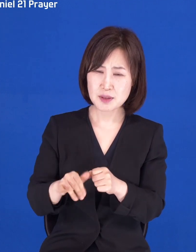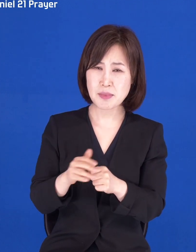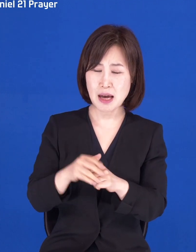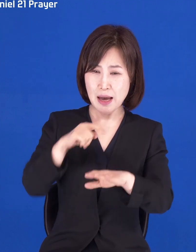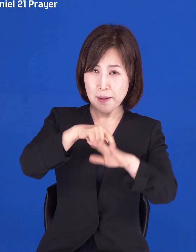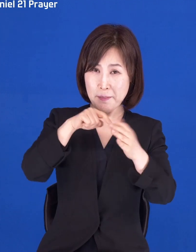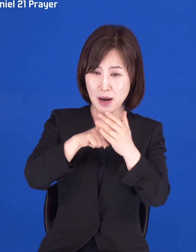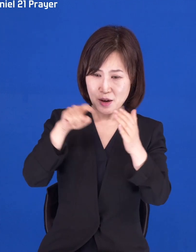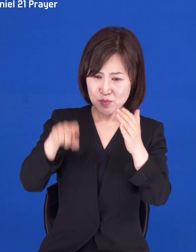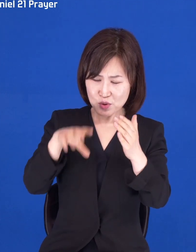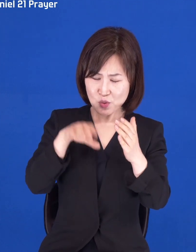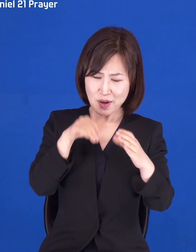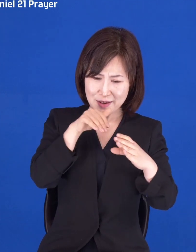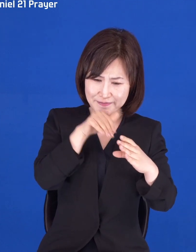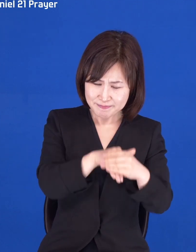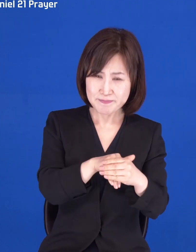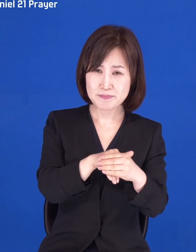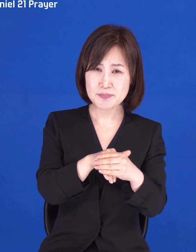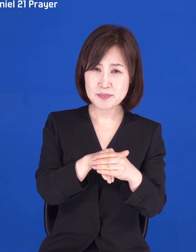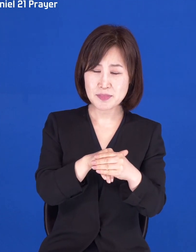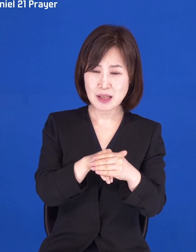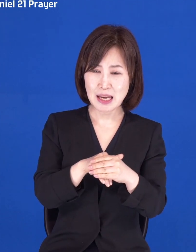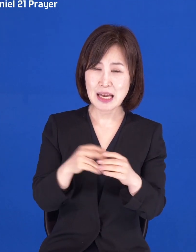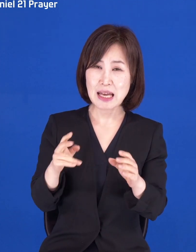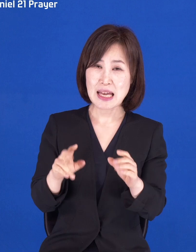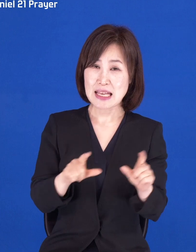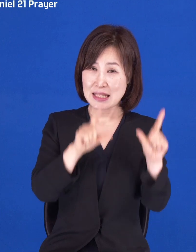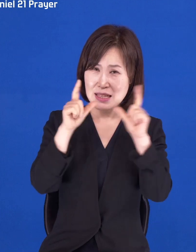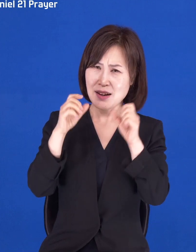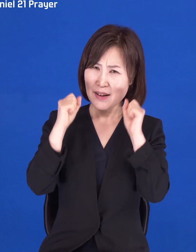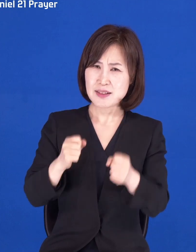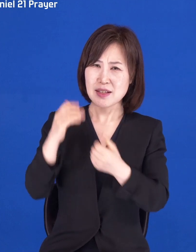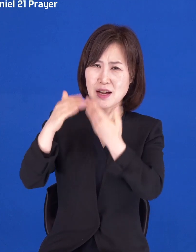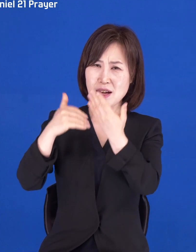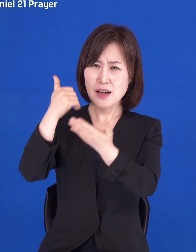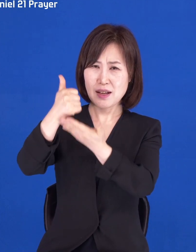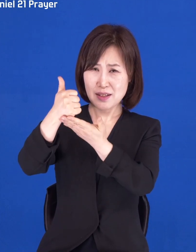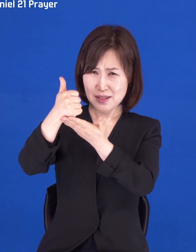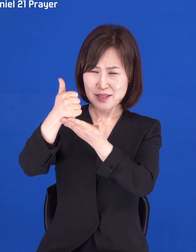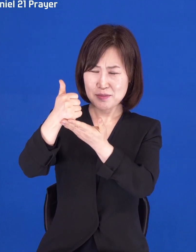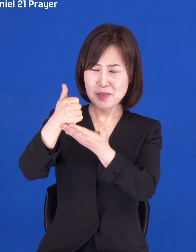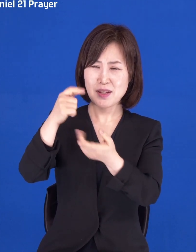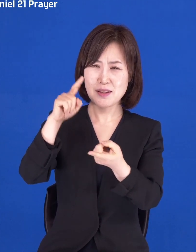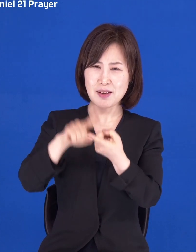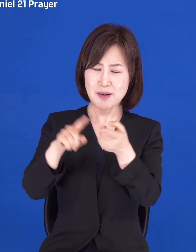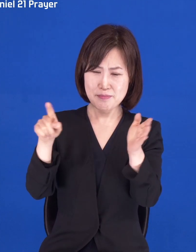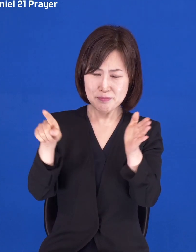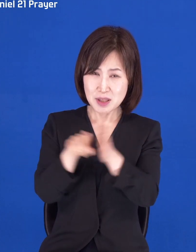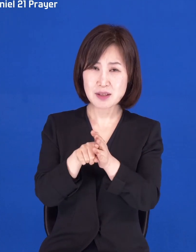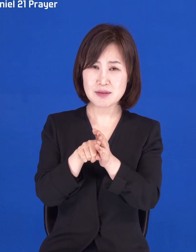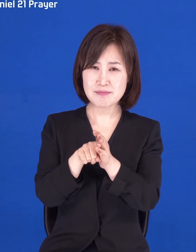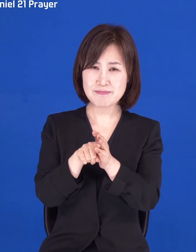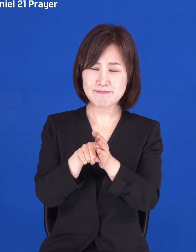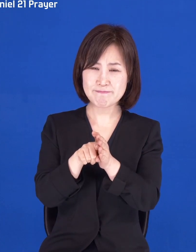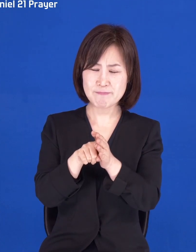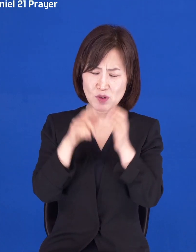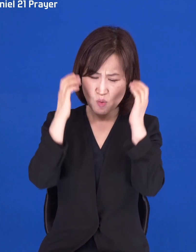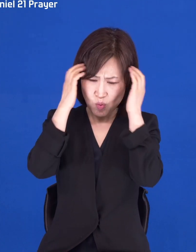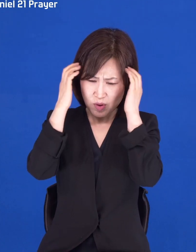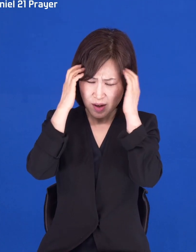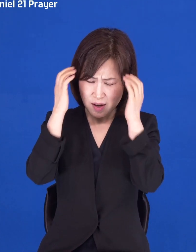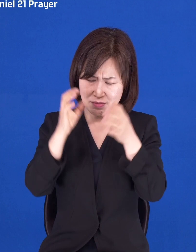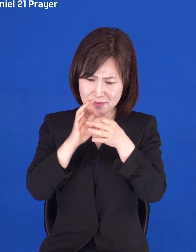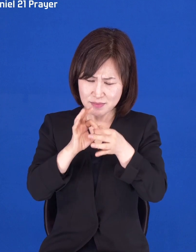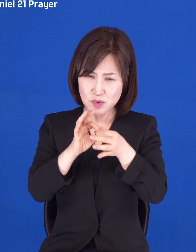마음속에 심겨진 살아계신 하나님에 대한 믿음은 이 고난들을 통하여서